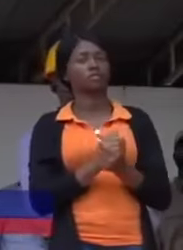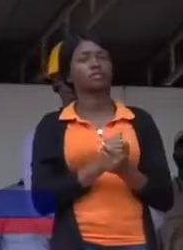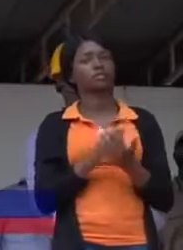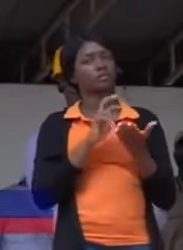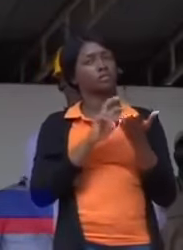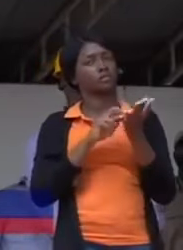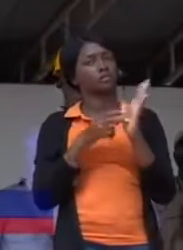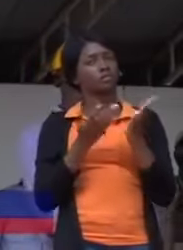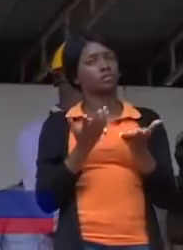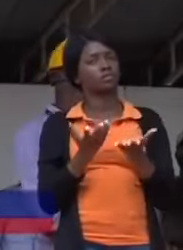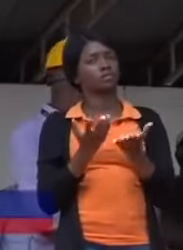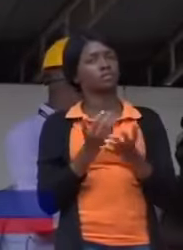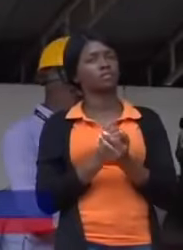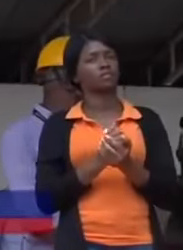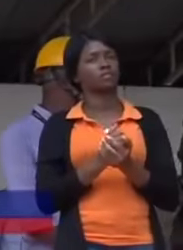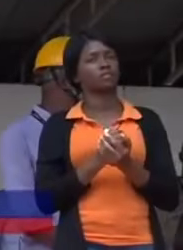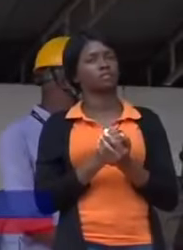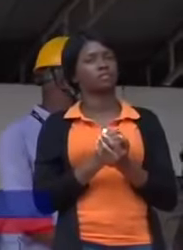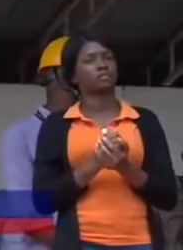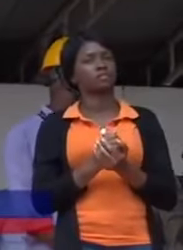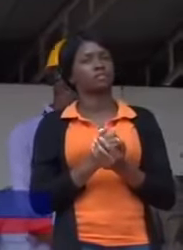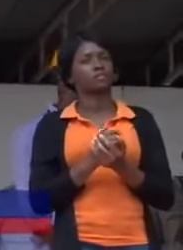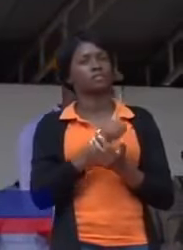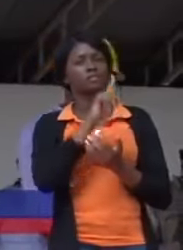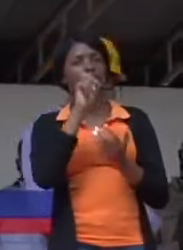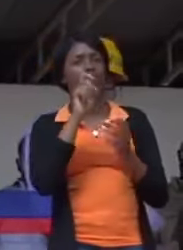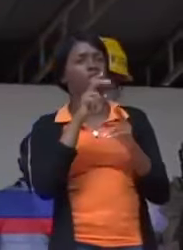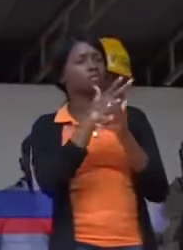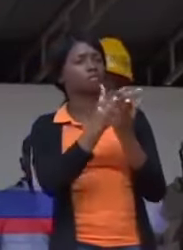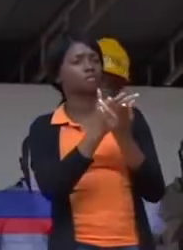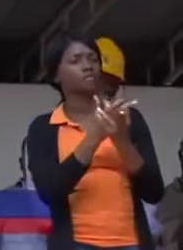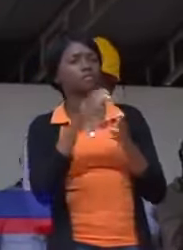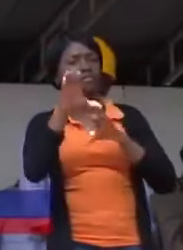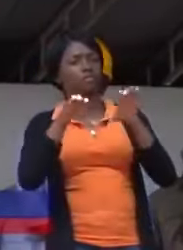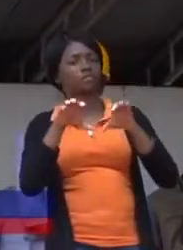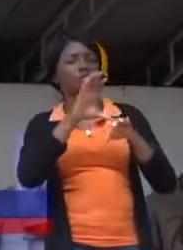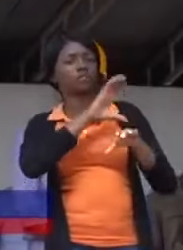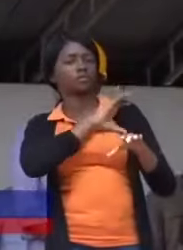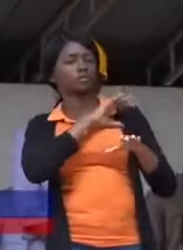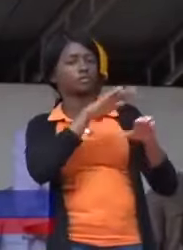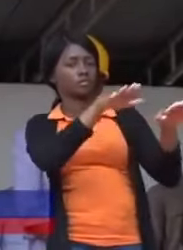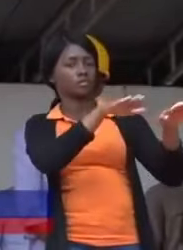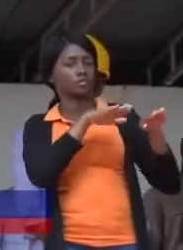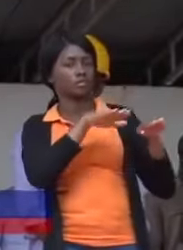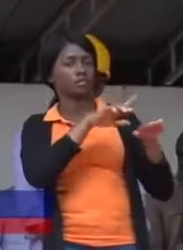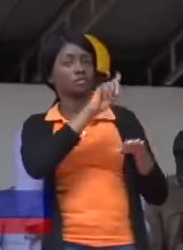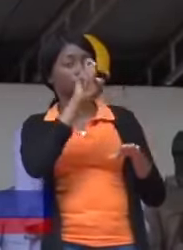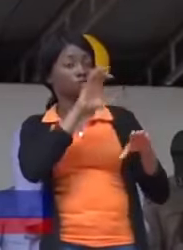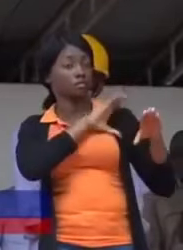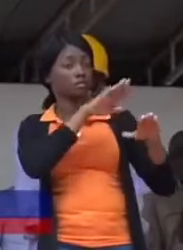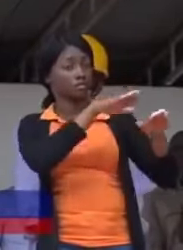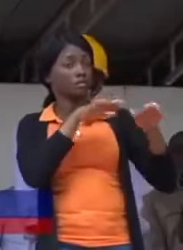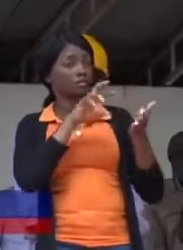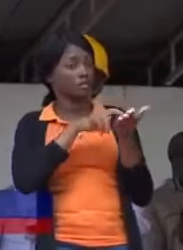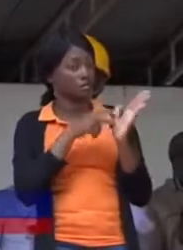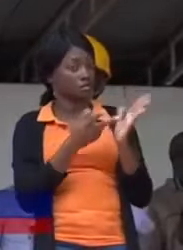ça, ça veut dire. L'or illégal avec des âmes, ça veut dire faire la police paix. Et nous connaissons la police paix, ça veut dire.